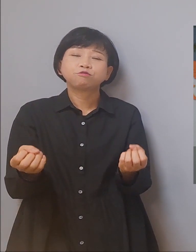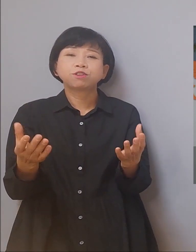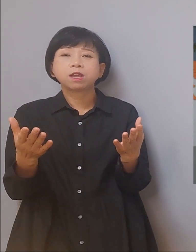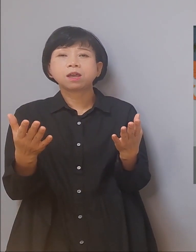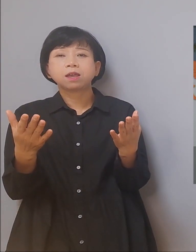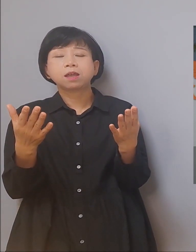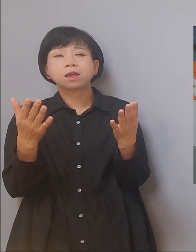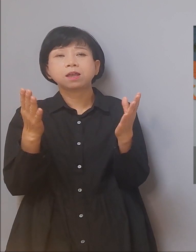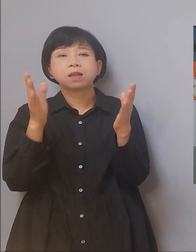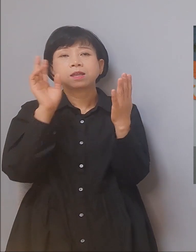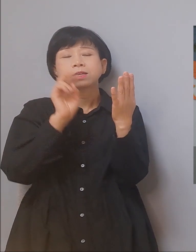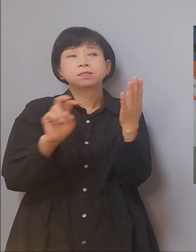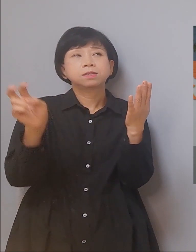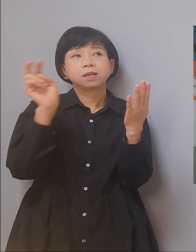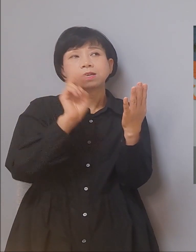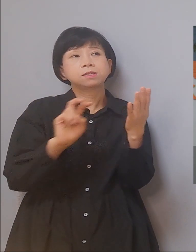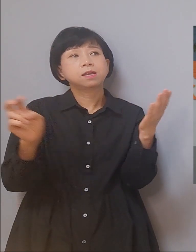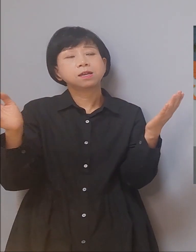할렐루야